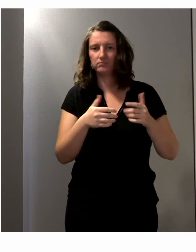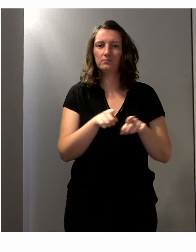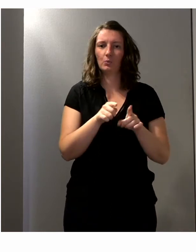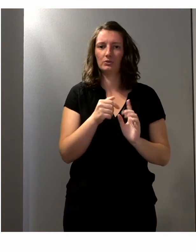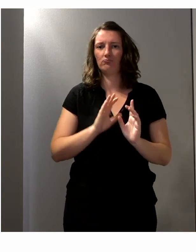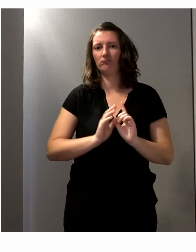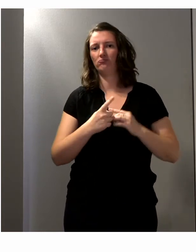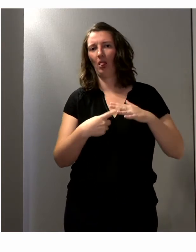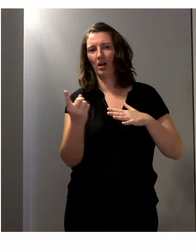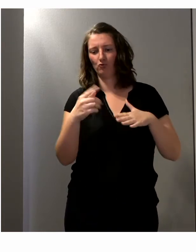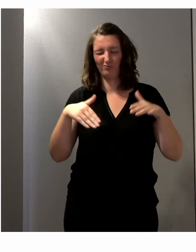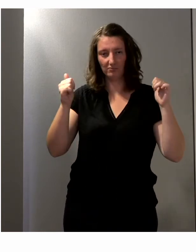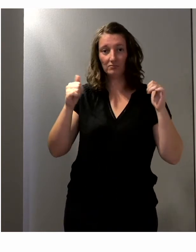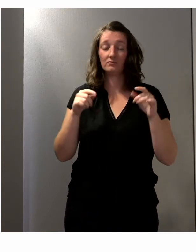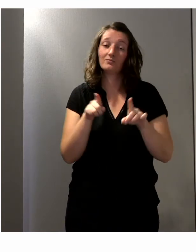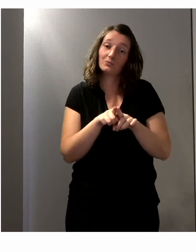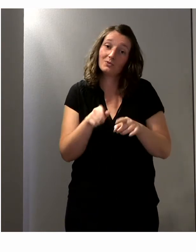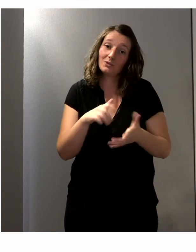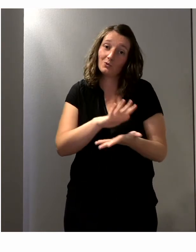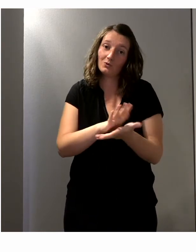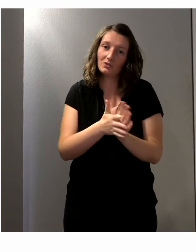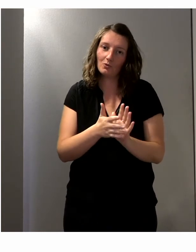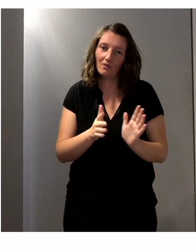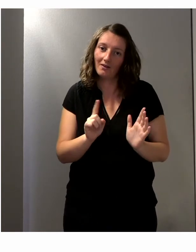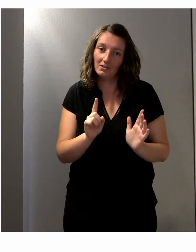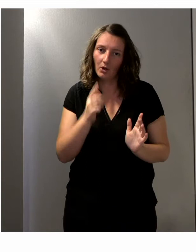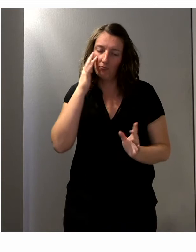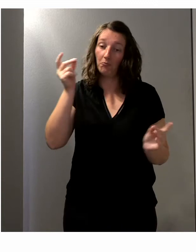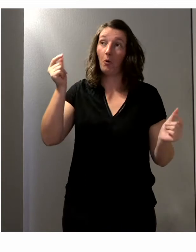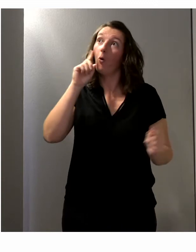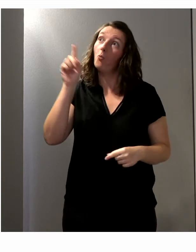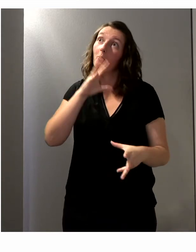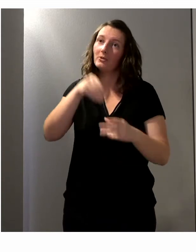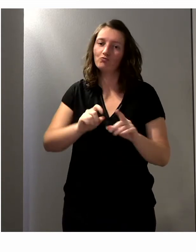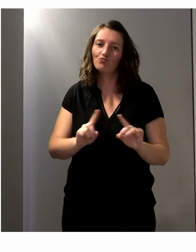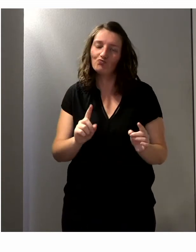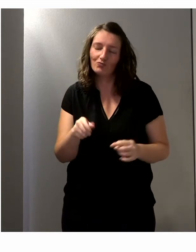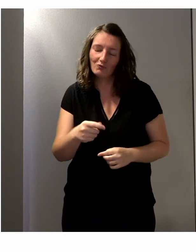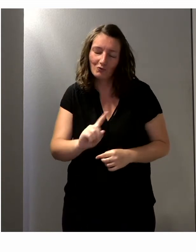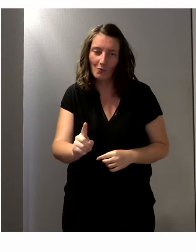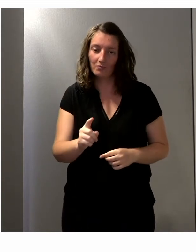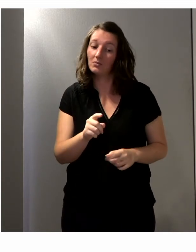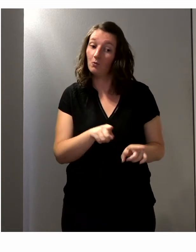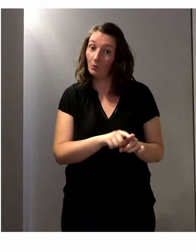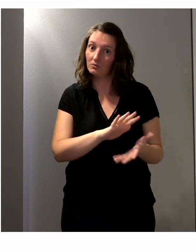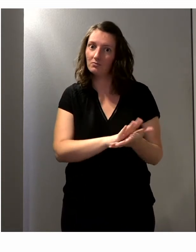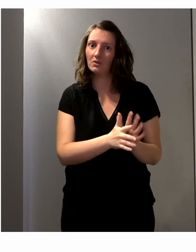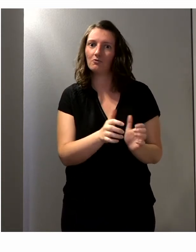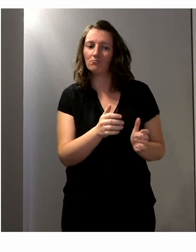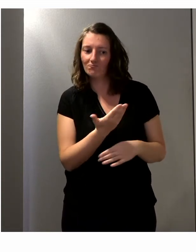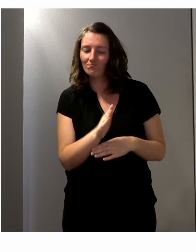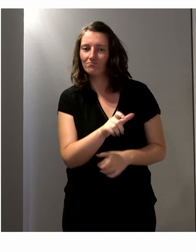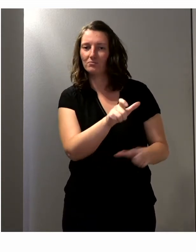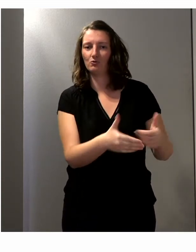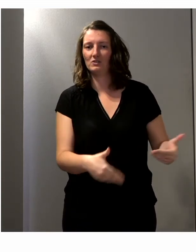des associations, et ce n'est pas un hasard, des associations de personnes en situation de handicap